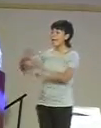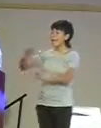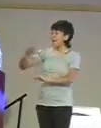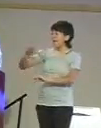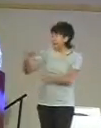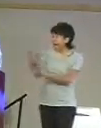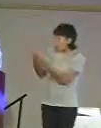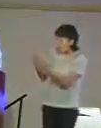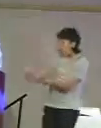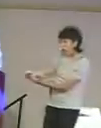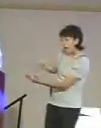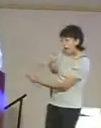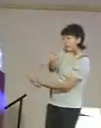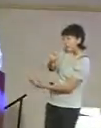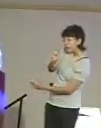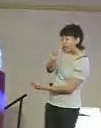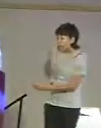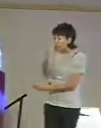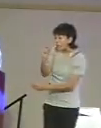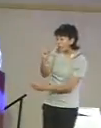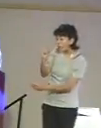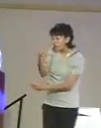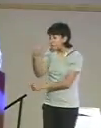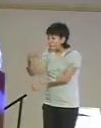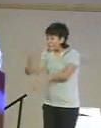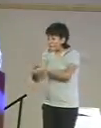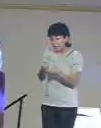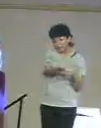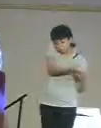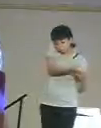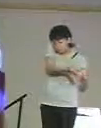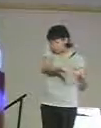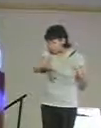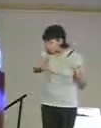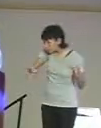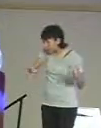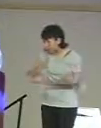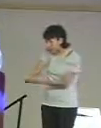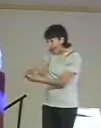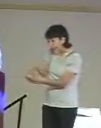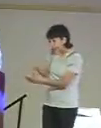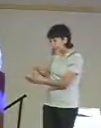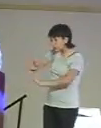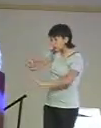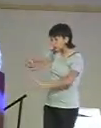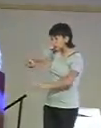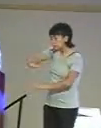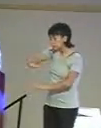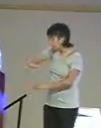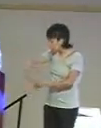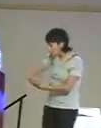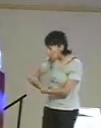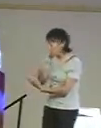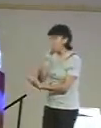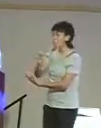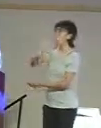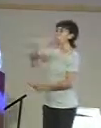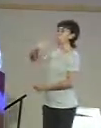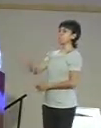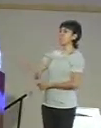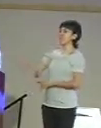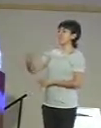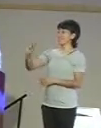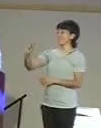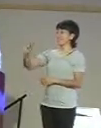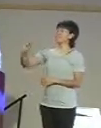32 y 36 semanas de gestación, la tasa de mortalidad asciende a 37.9,